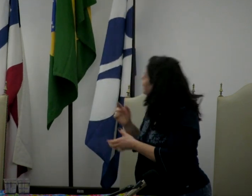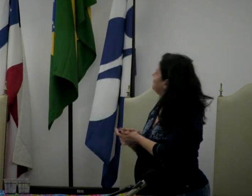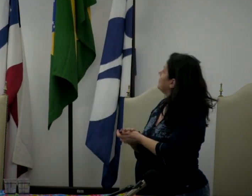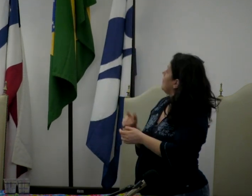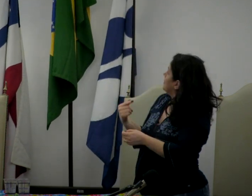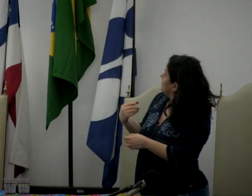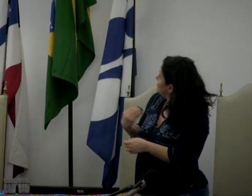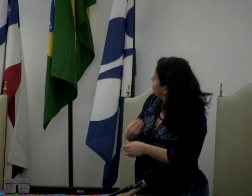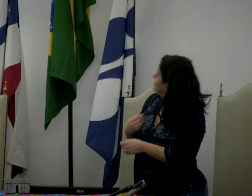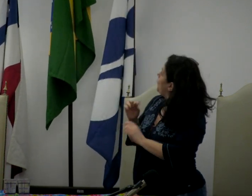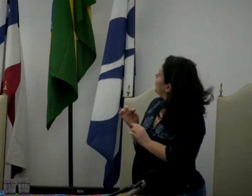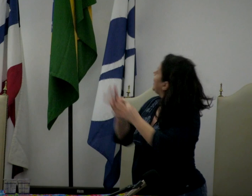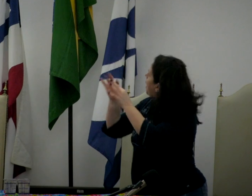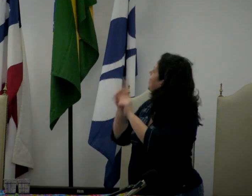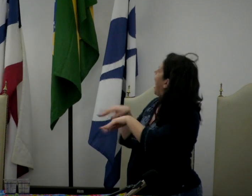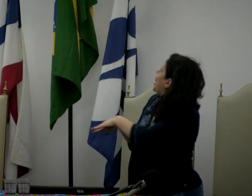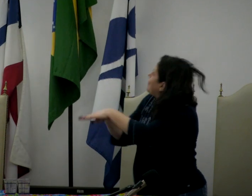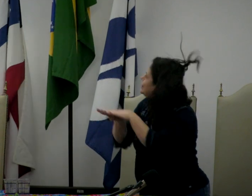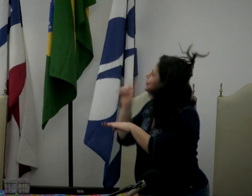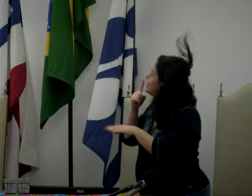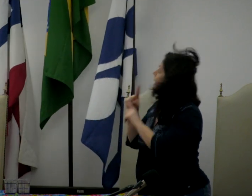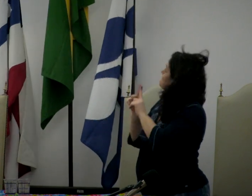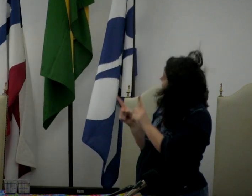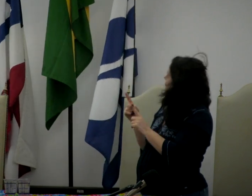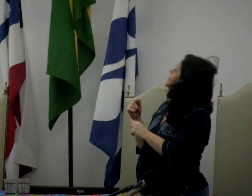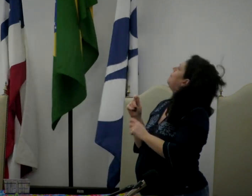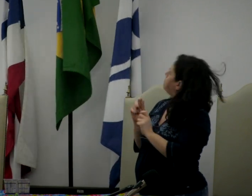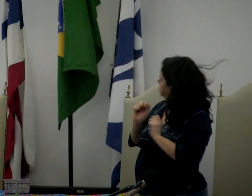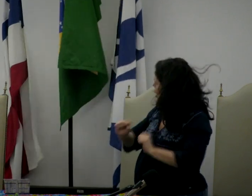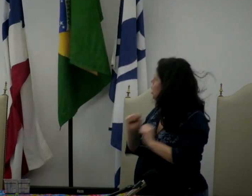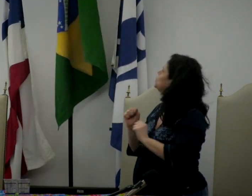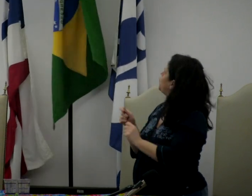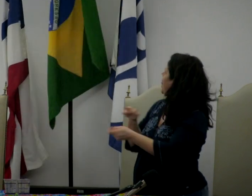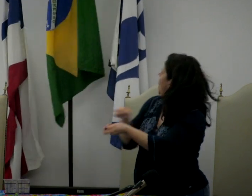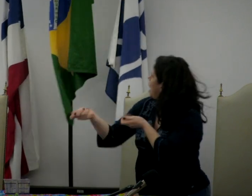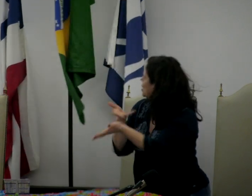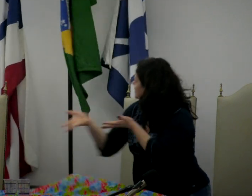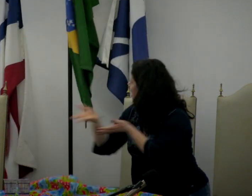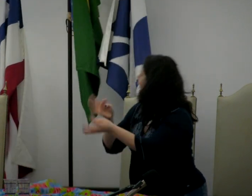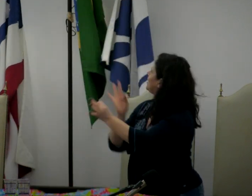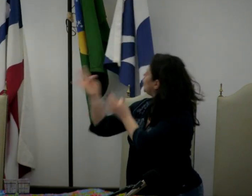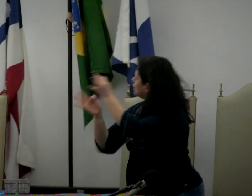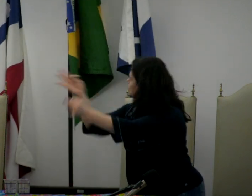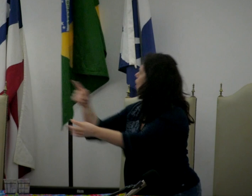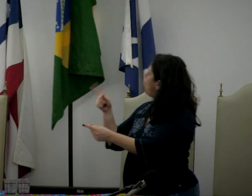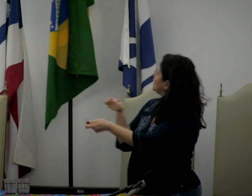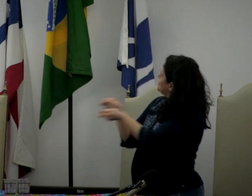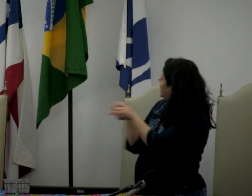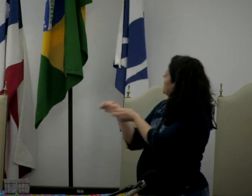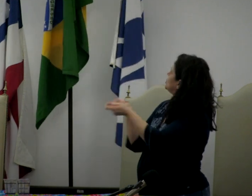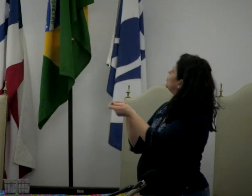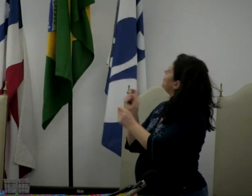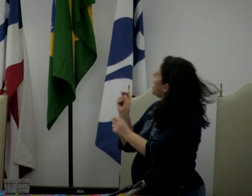uma tecnologia para normalização surda. Mas podemos sim negociar com essa tecnologia um espaço